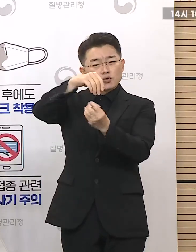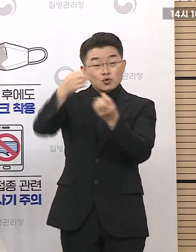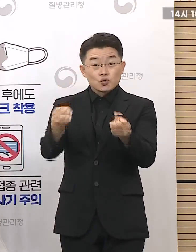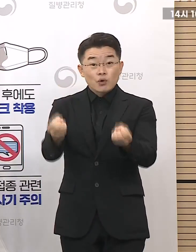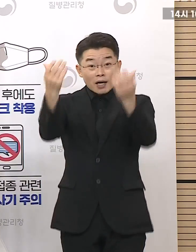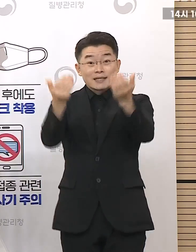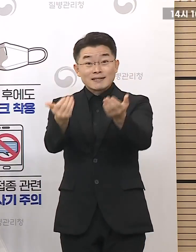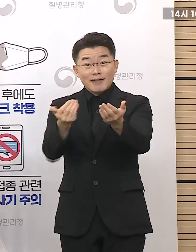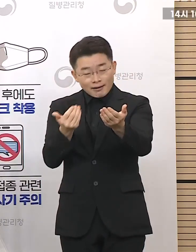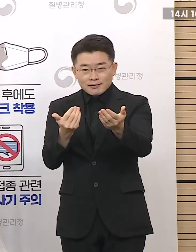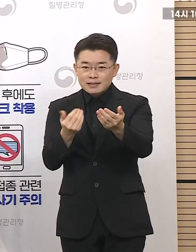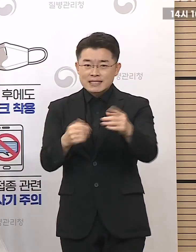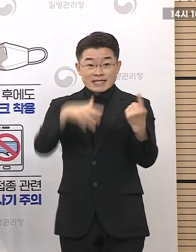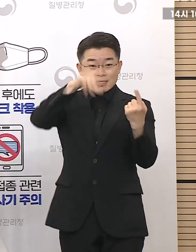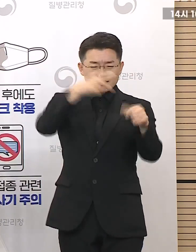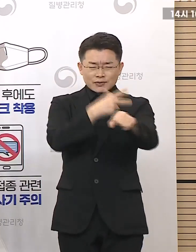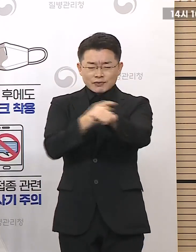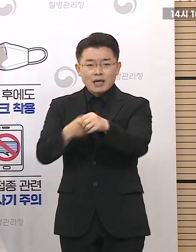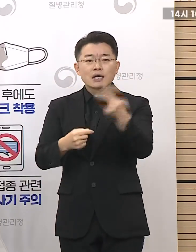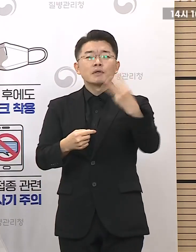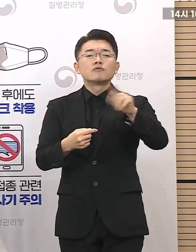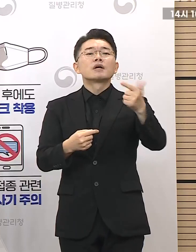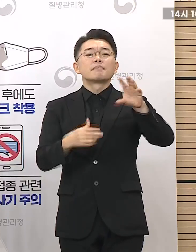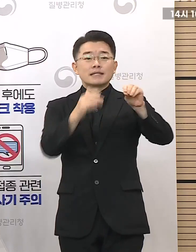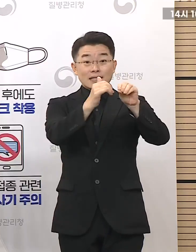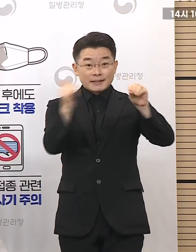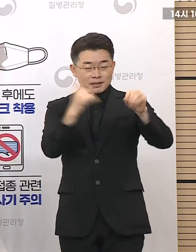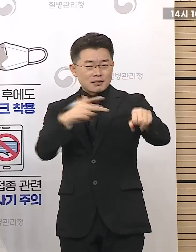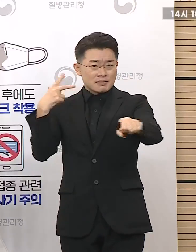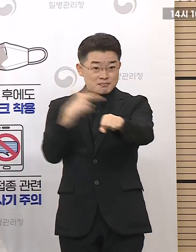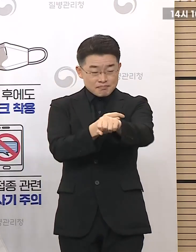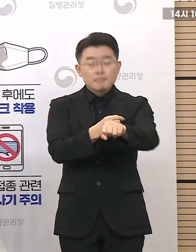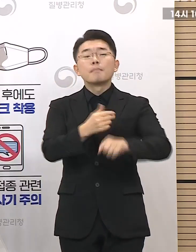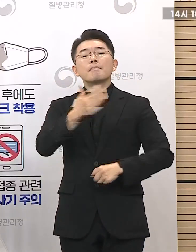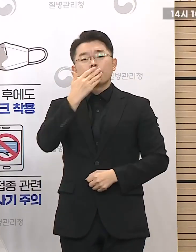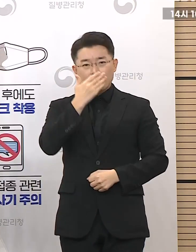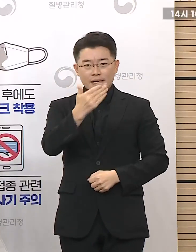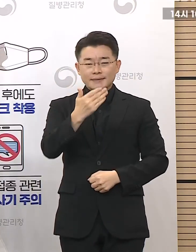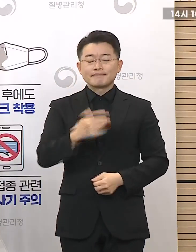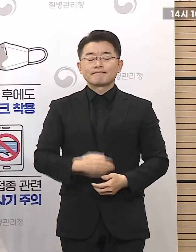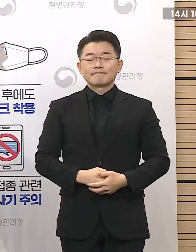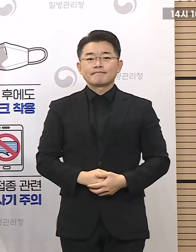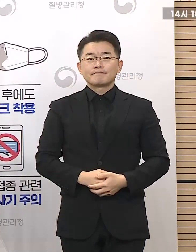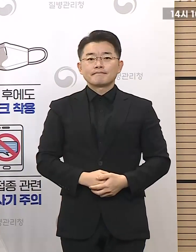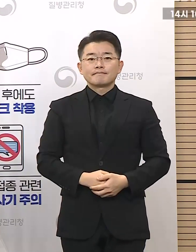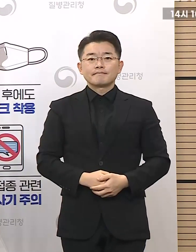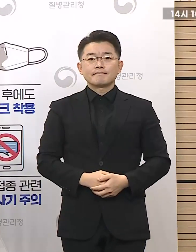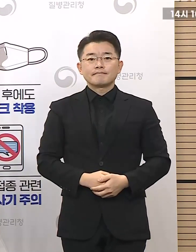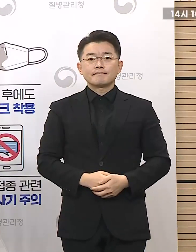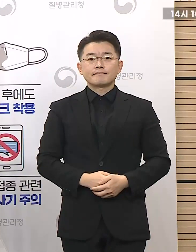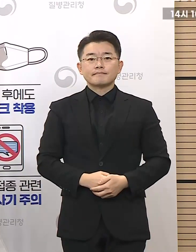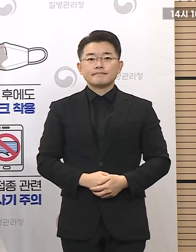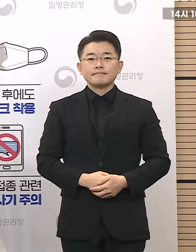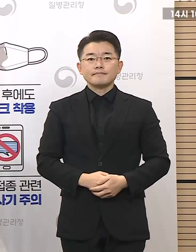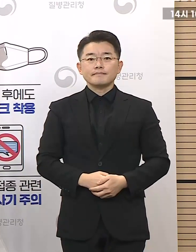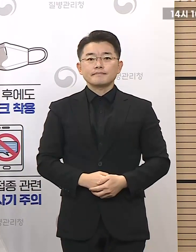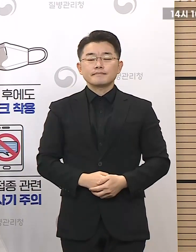전까지 3,600만 명 1차 목표 달성은 무난할 것으로 이렇게 전망하고 있습니다.